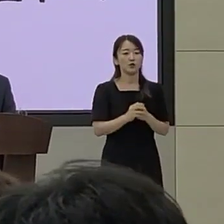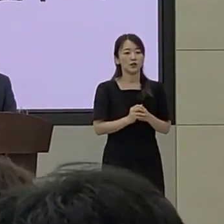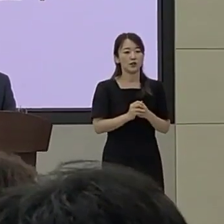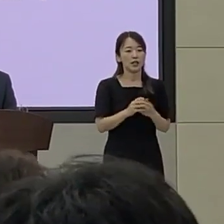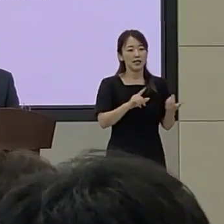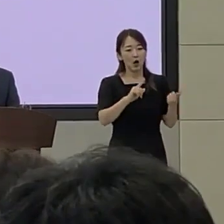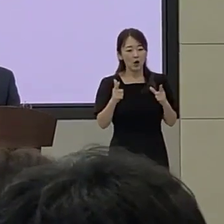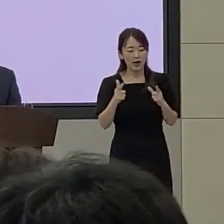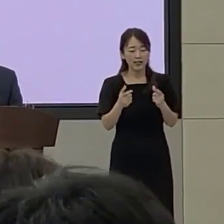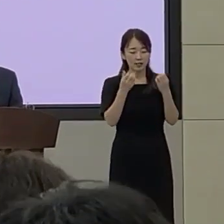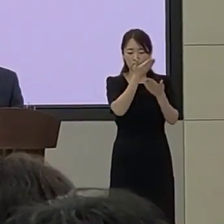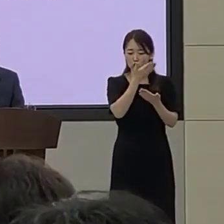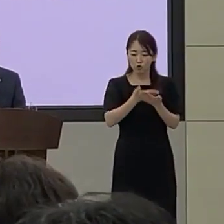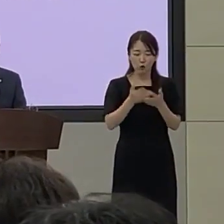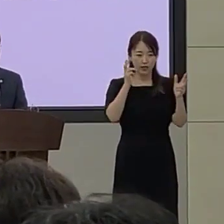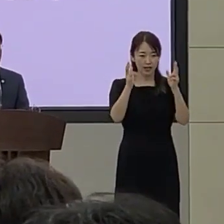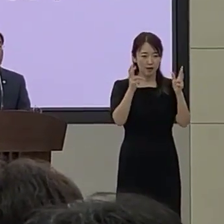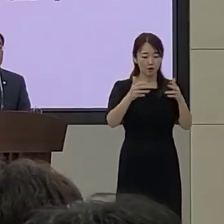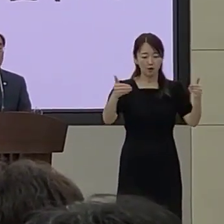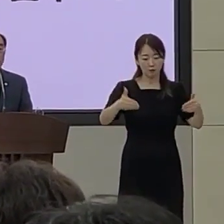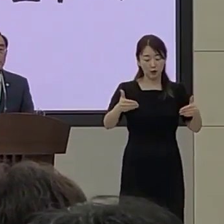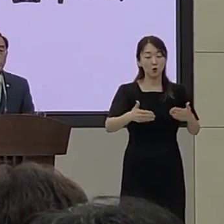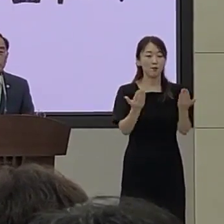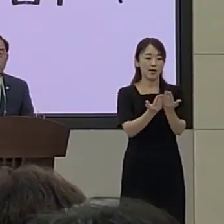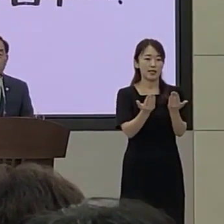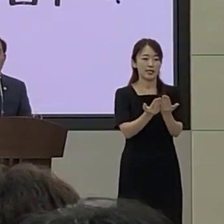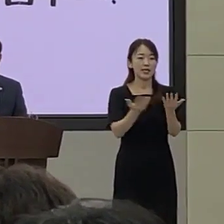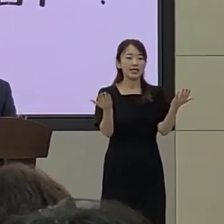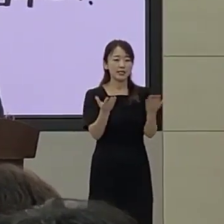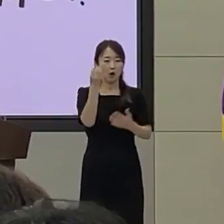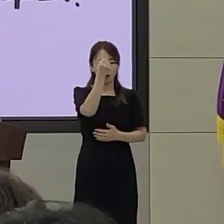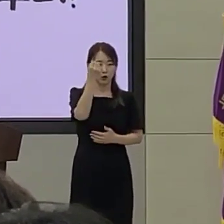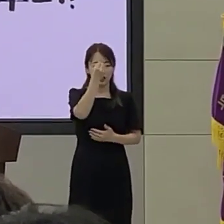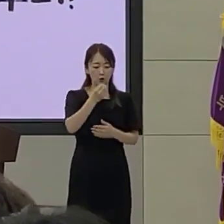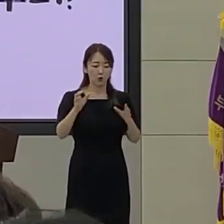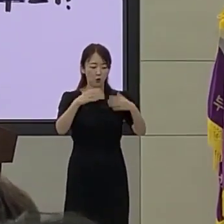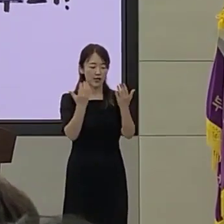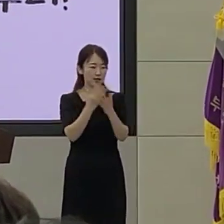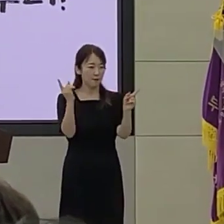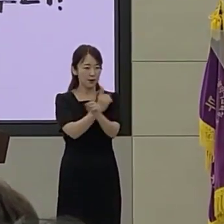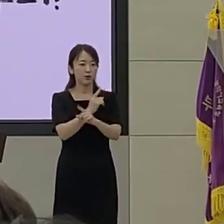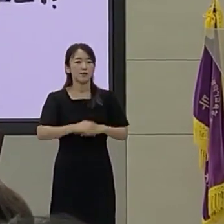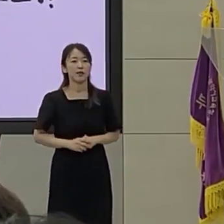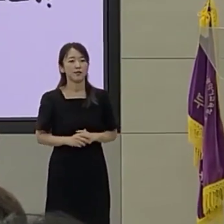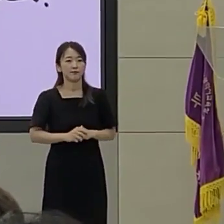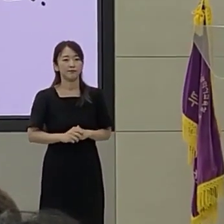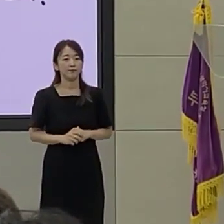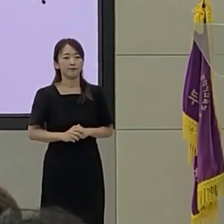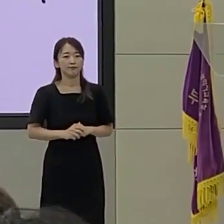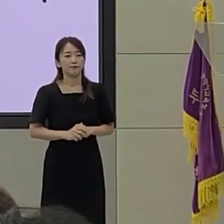부산의 핵심 전략산업과 수요자 요구에 맞는 직업계부를 정면 개편하겠습니다.